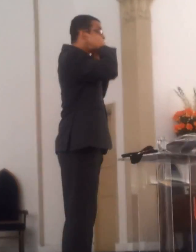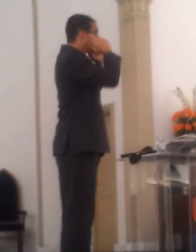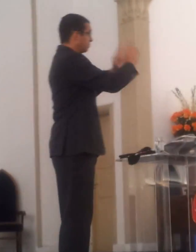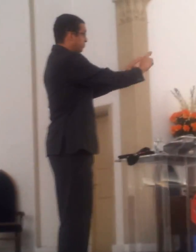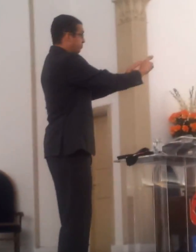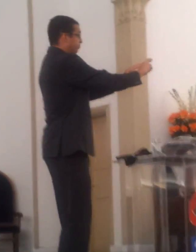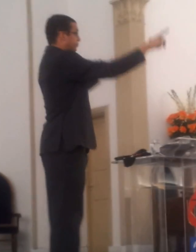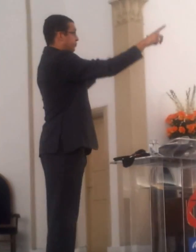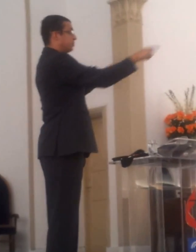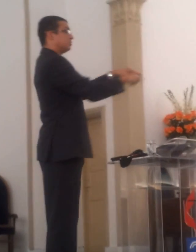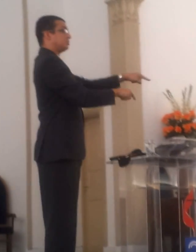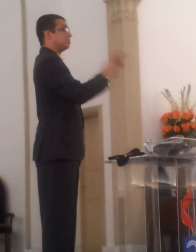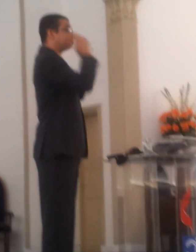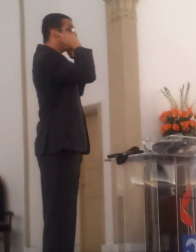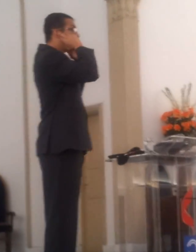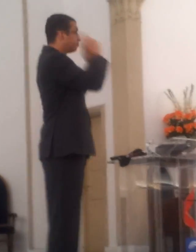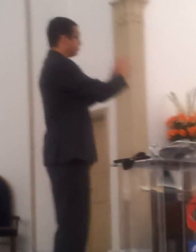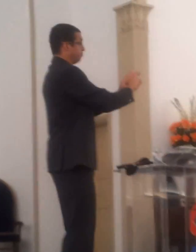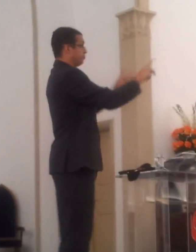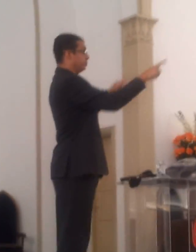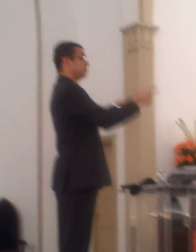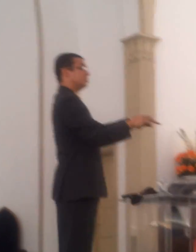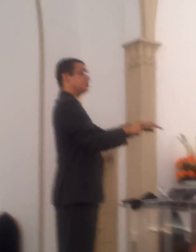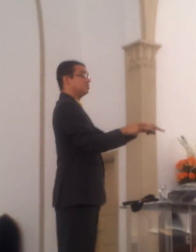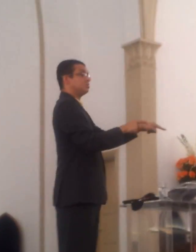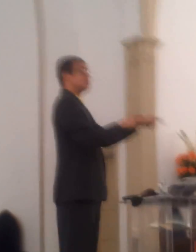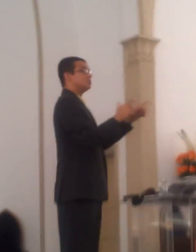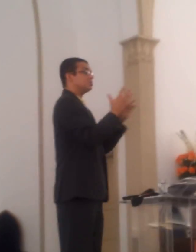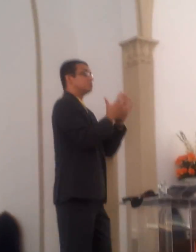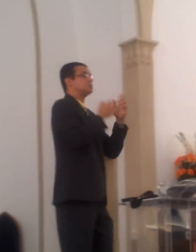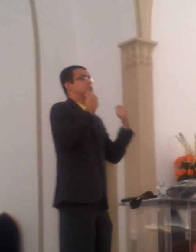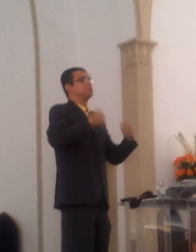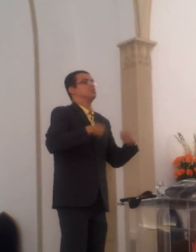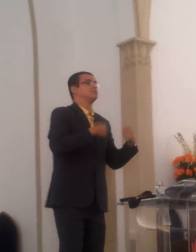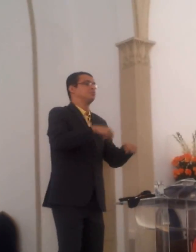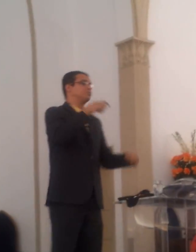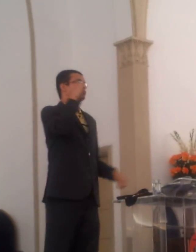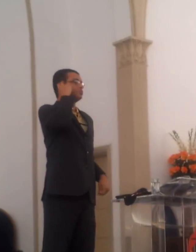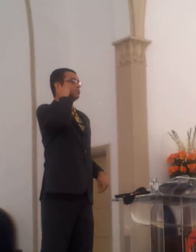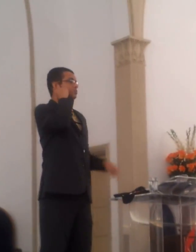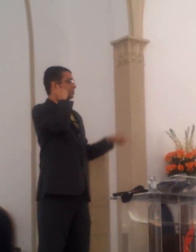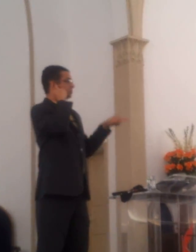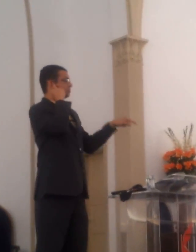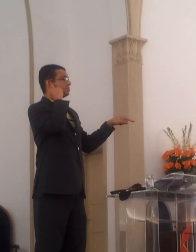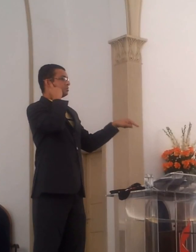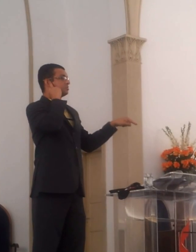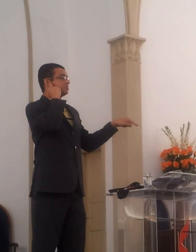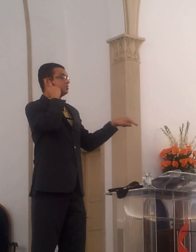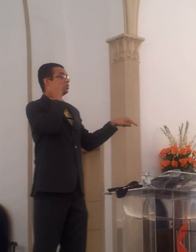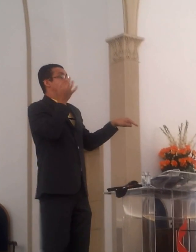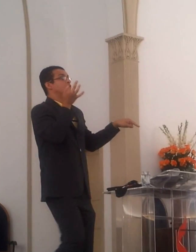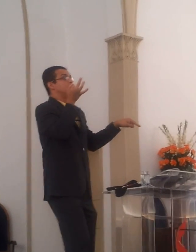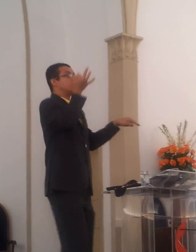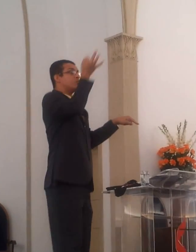Jesus então, ele fez diferente também. Muitos surdos Jesus fez ouvir naquela época. Precisamos falar da mão de Deus para os